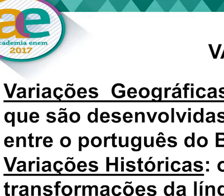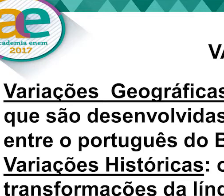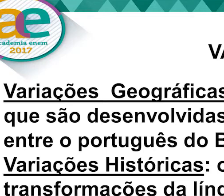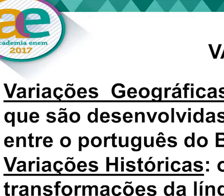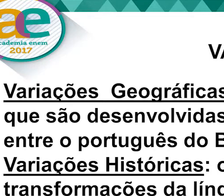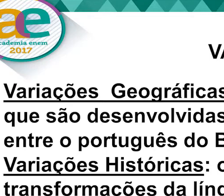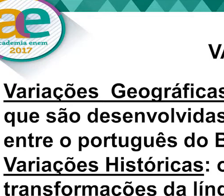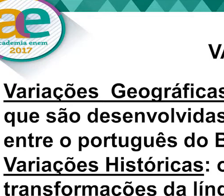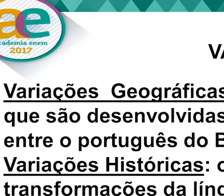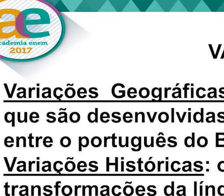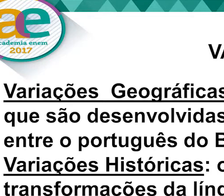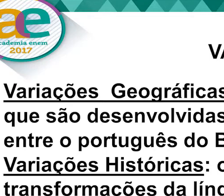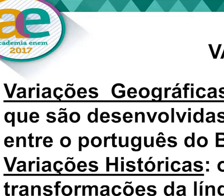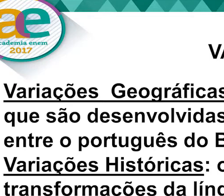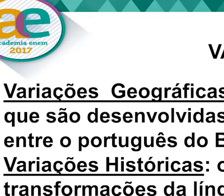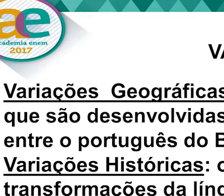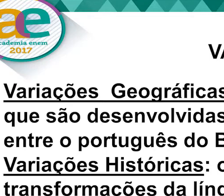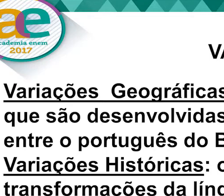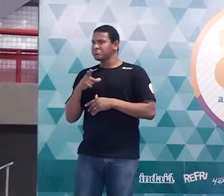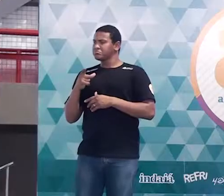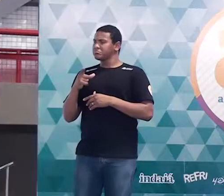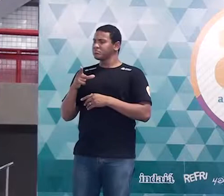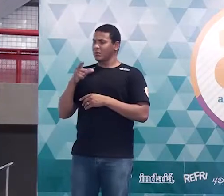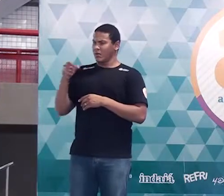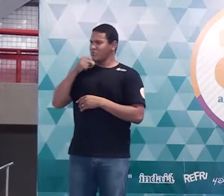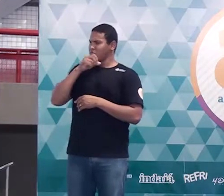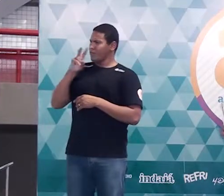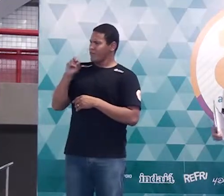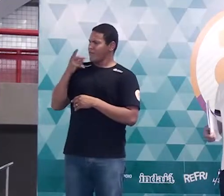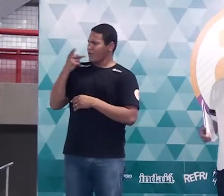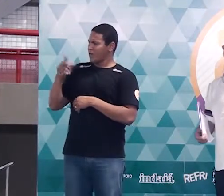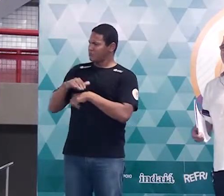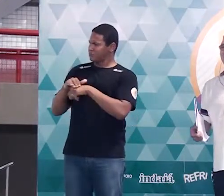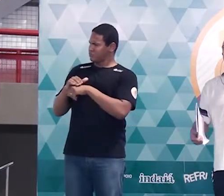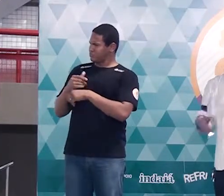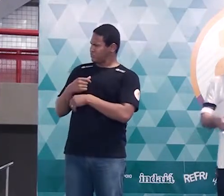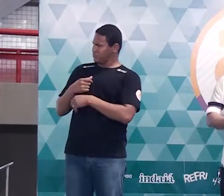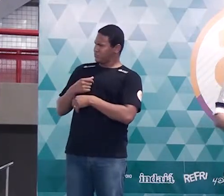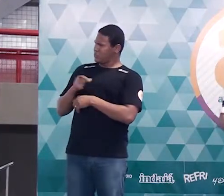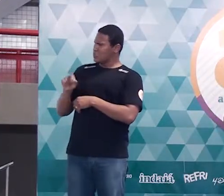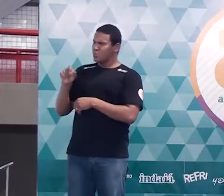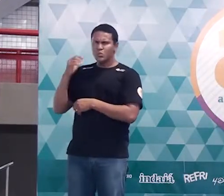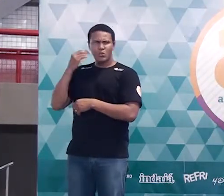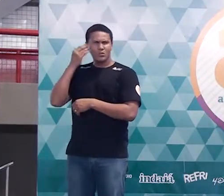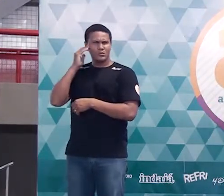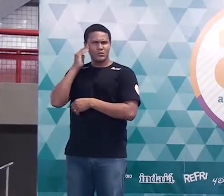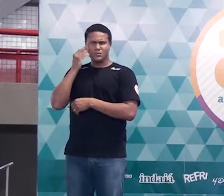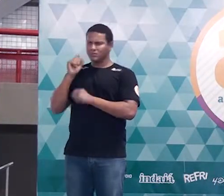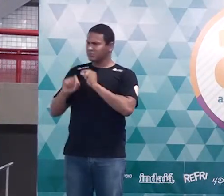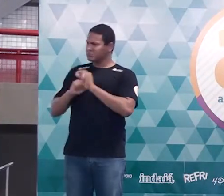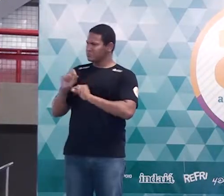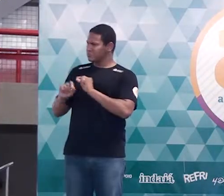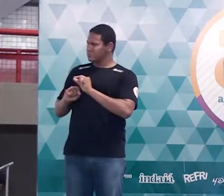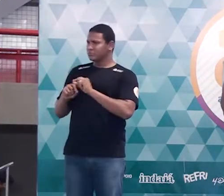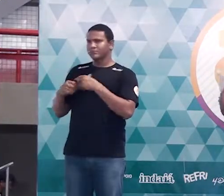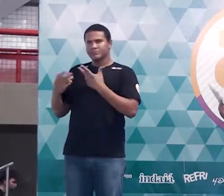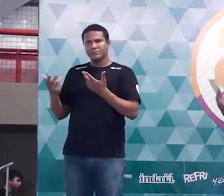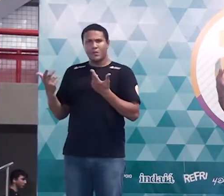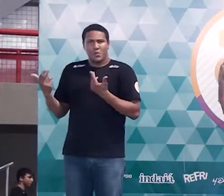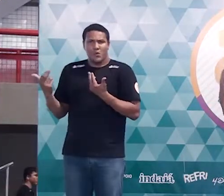Como também existem momentos em que o vovô conversa certas coisas que a gente não sabe o que ele está dizendo.